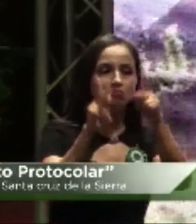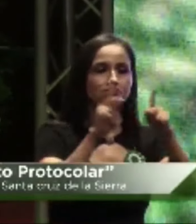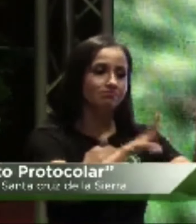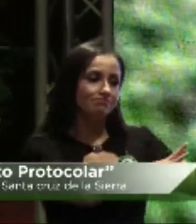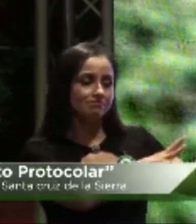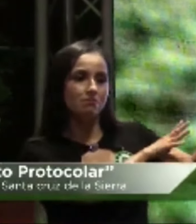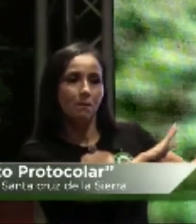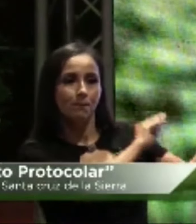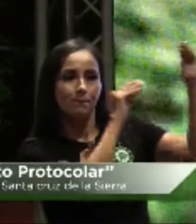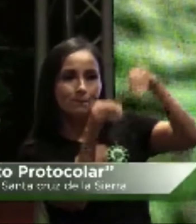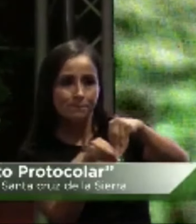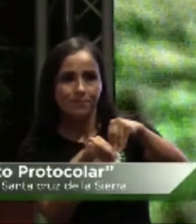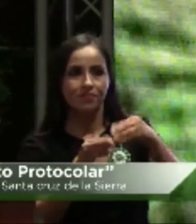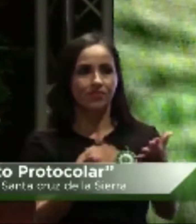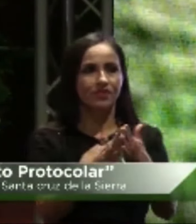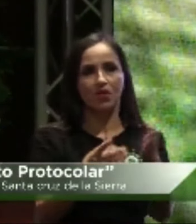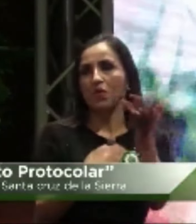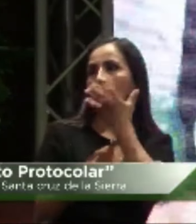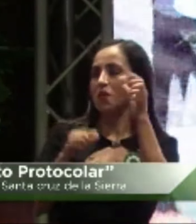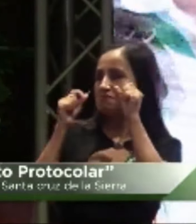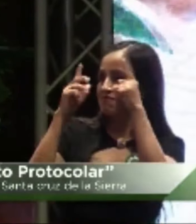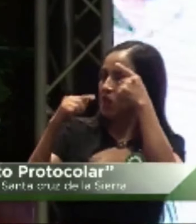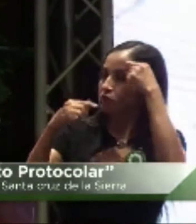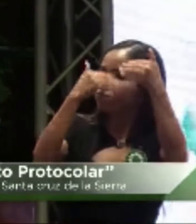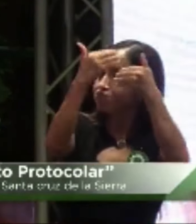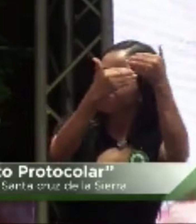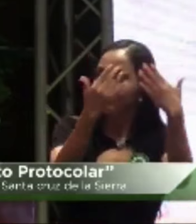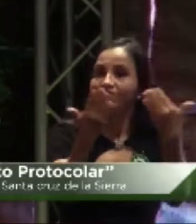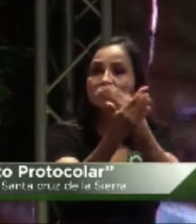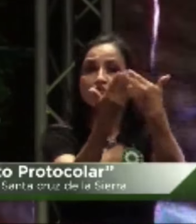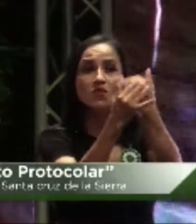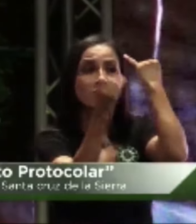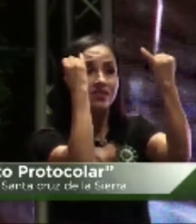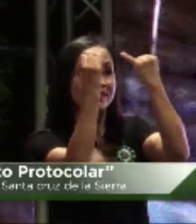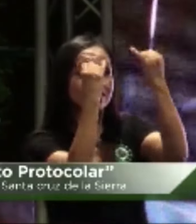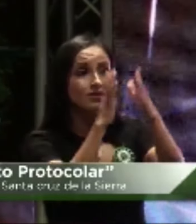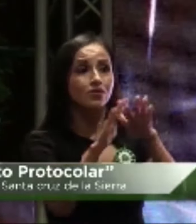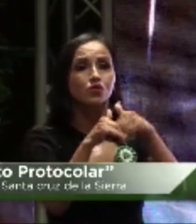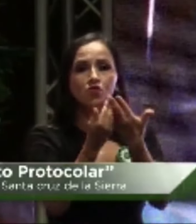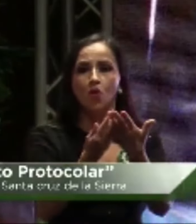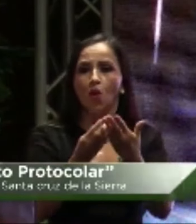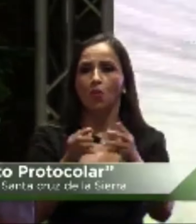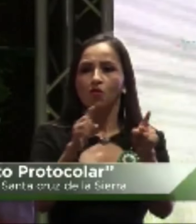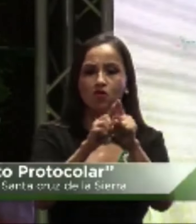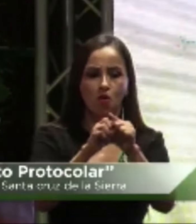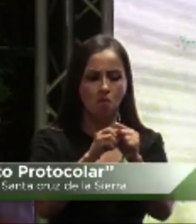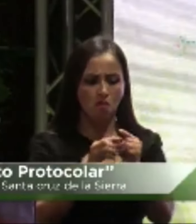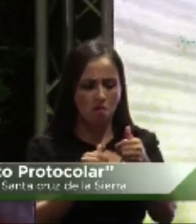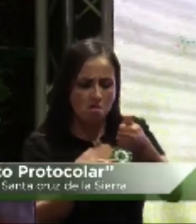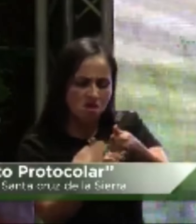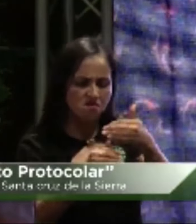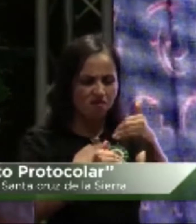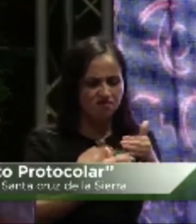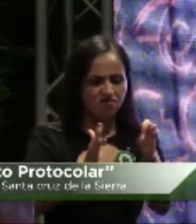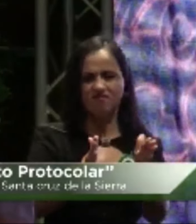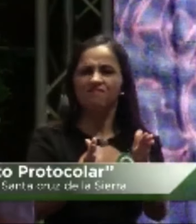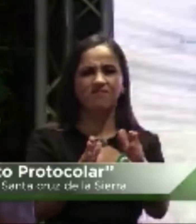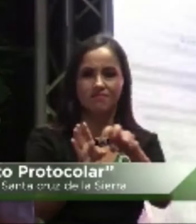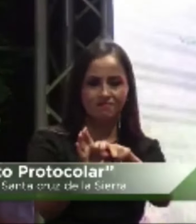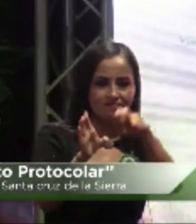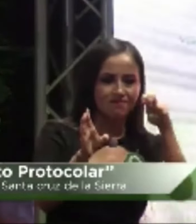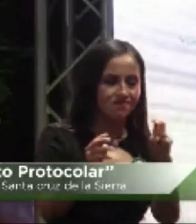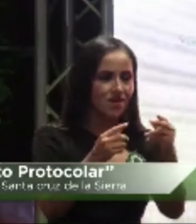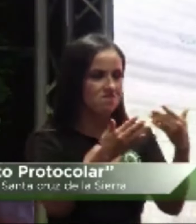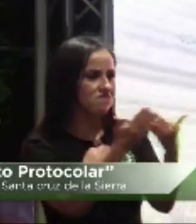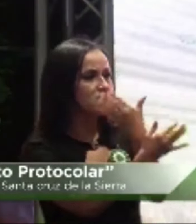tierra, que puede sorprender con su creatividad para salirse del molde y demostrarle al mundo que